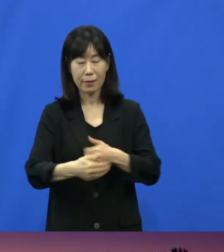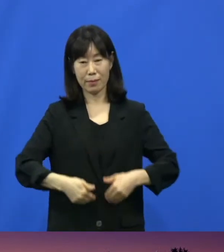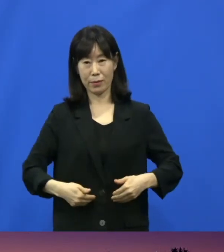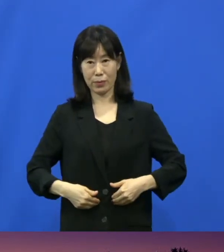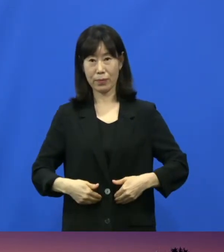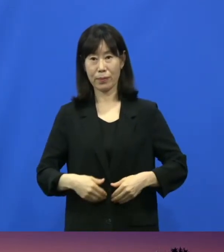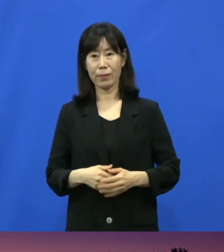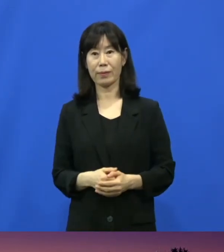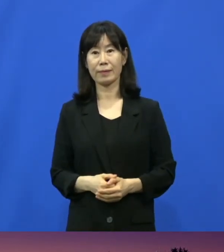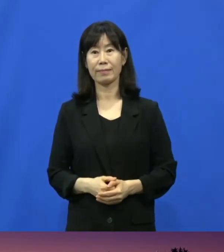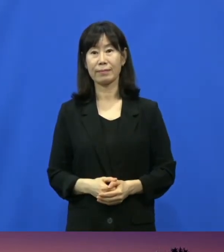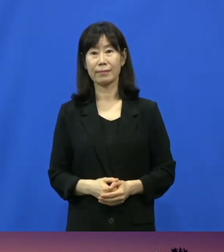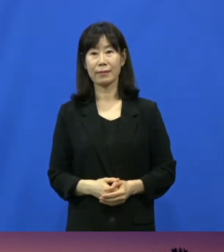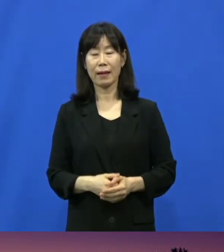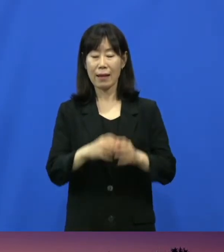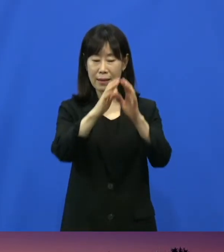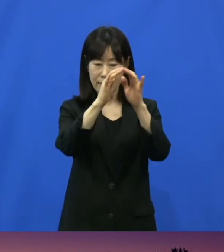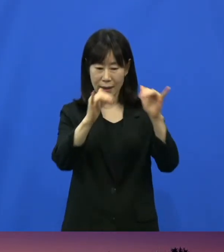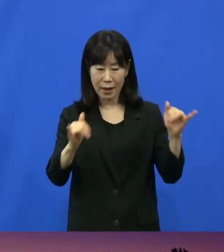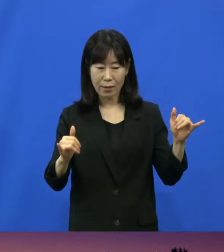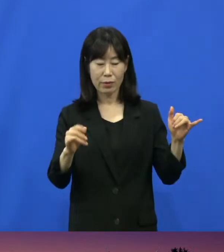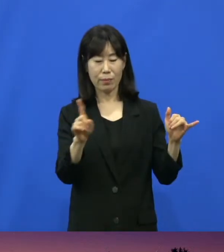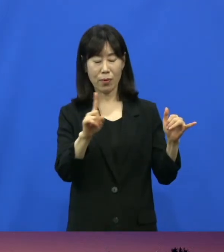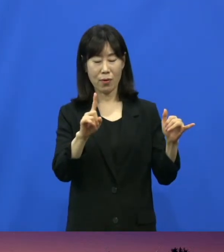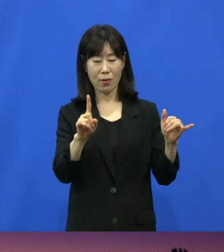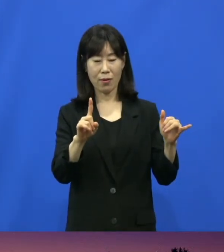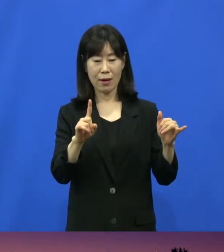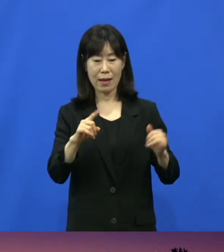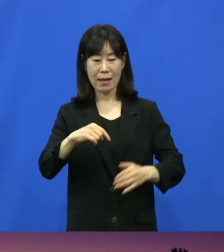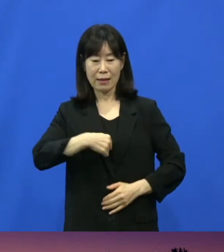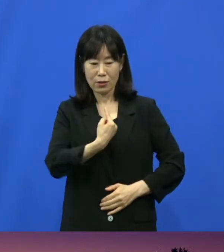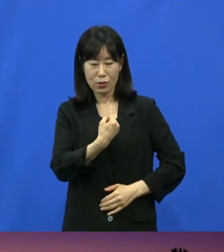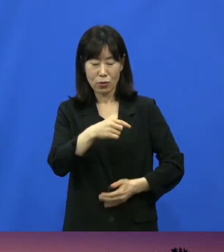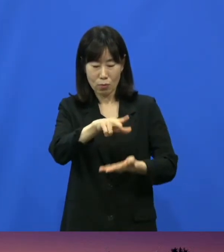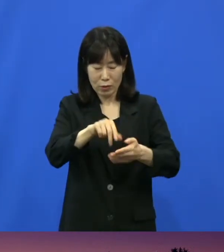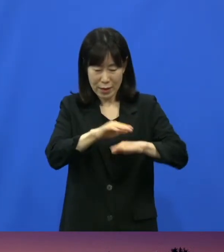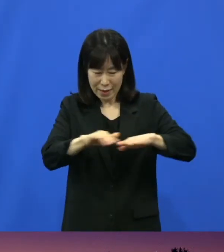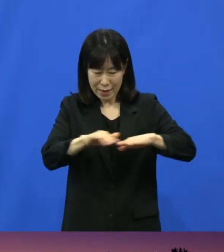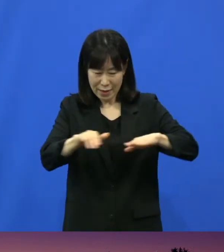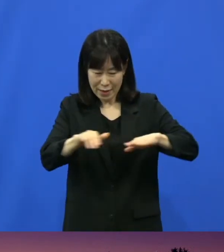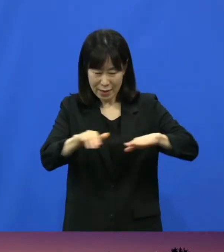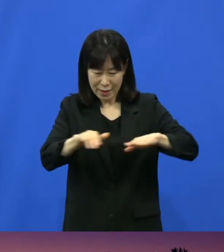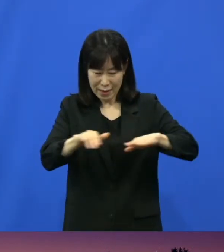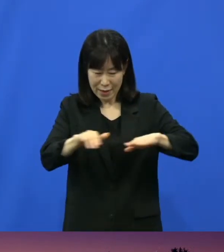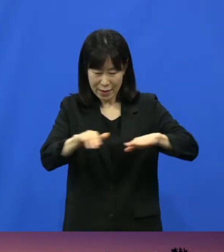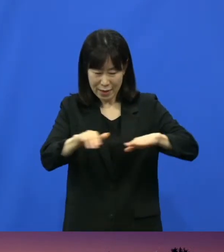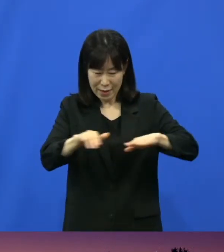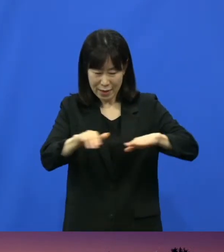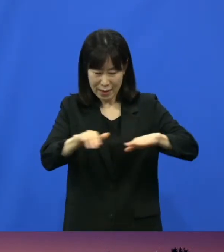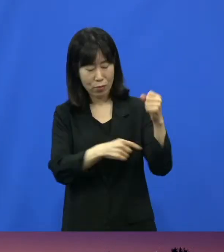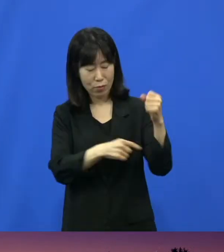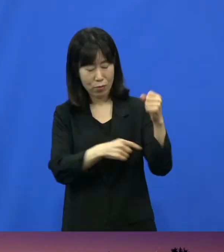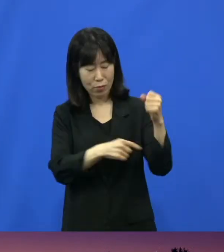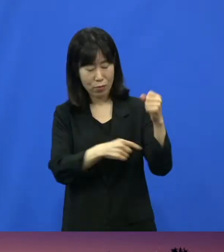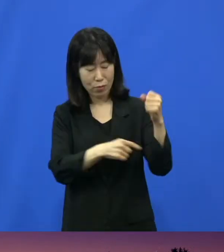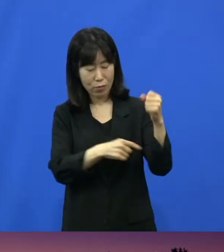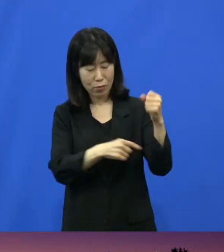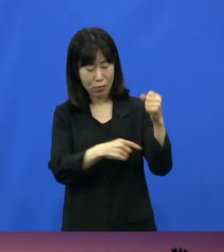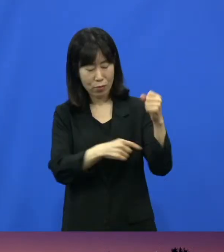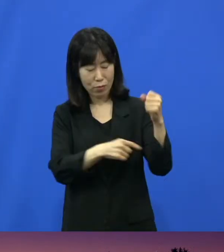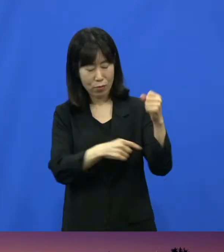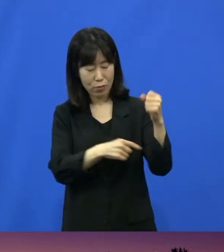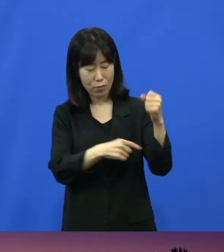그런데 여러분, 인류의 역사의 인간은 끊임없이 도피하는 거죠. 자신의 힘으로 모든 문제를 해결하려고